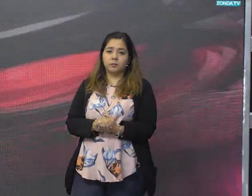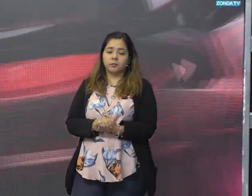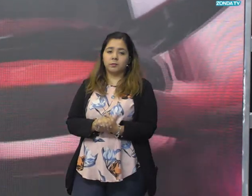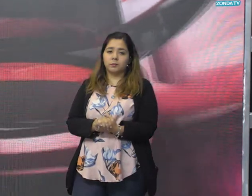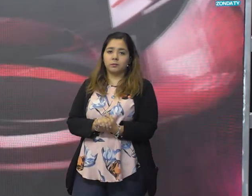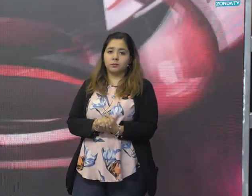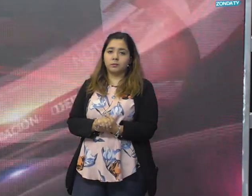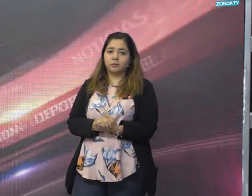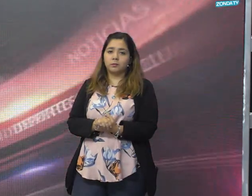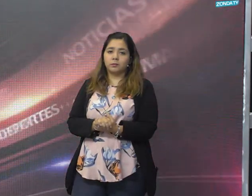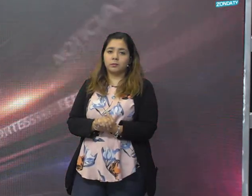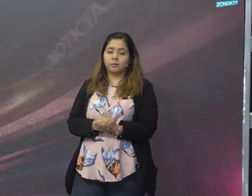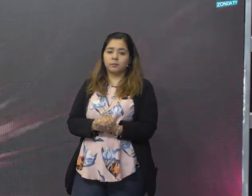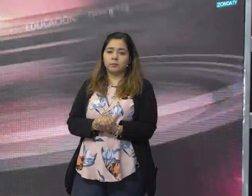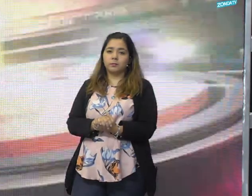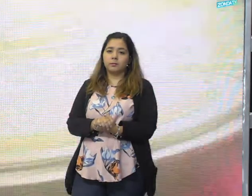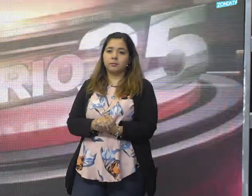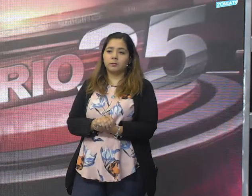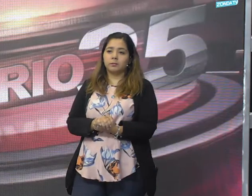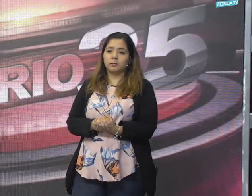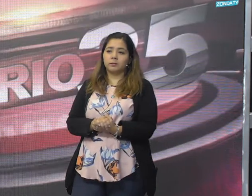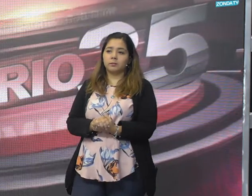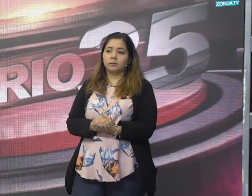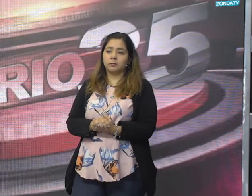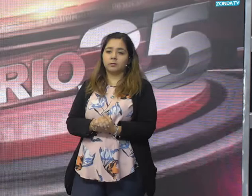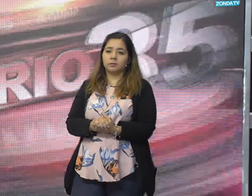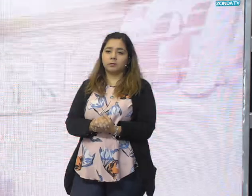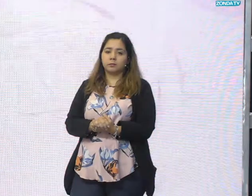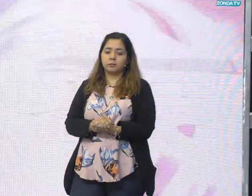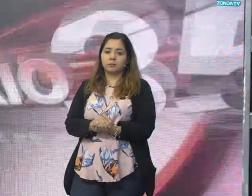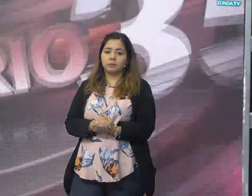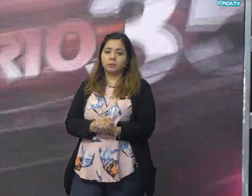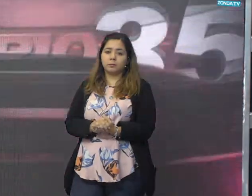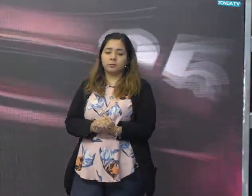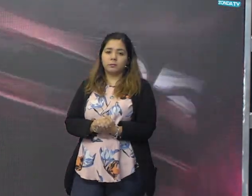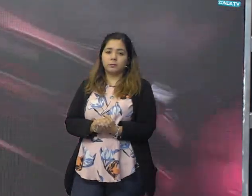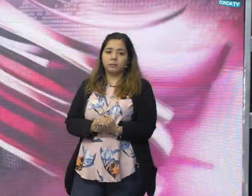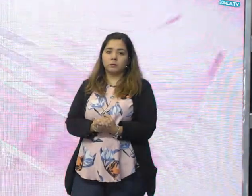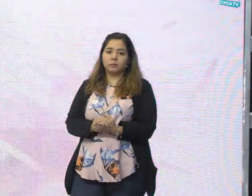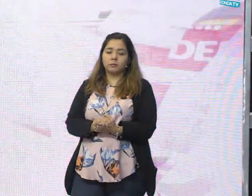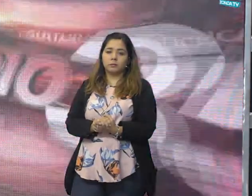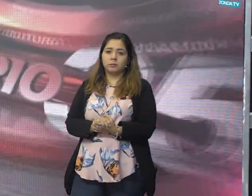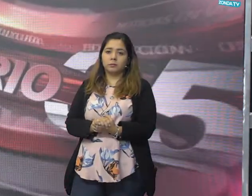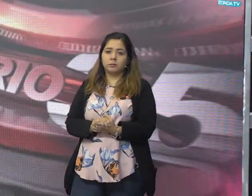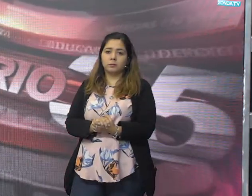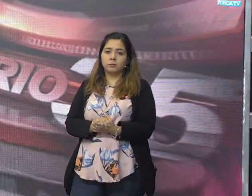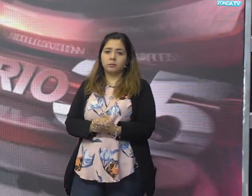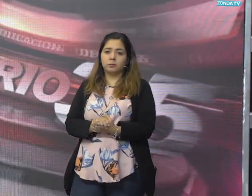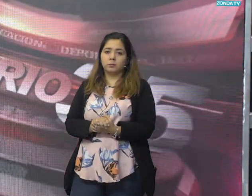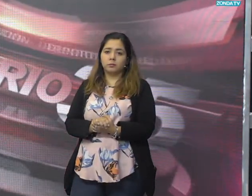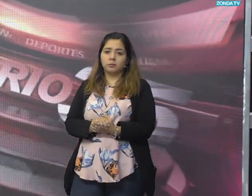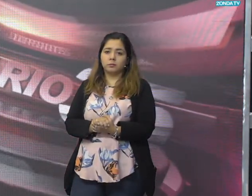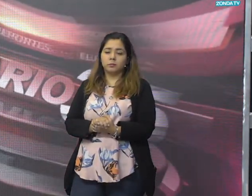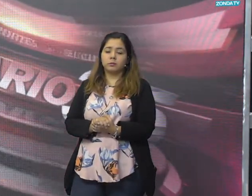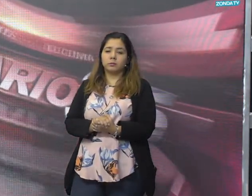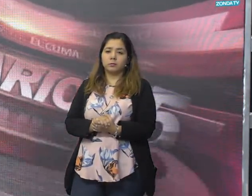está bastante mal, venimos mal, con el cronograma de Duque Morales que se nos ha llegado, estamos trabajando sobre el